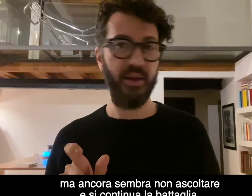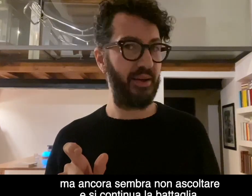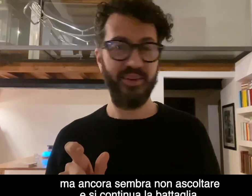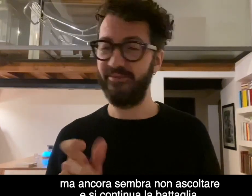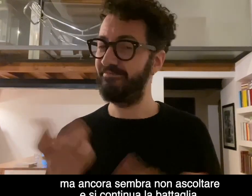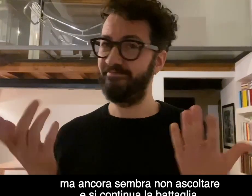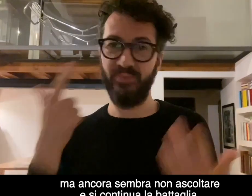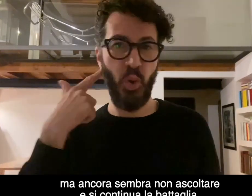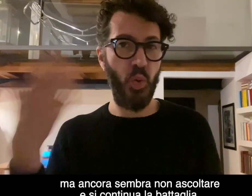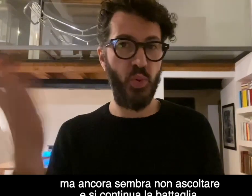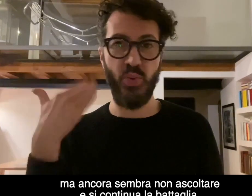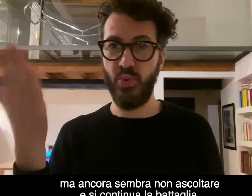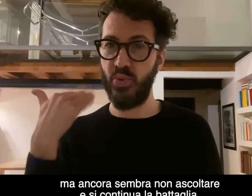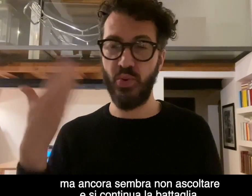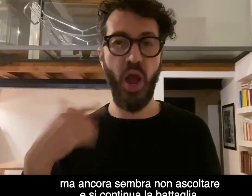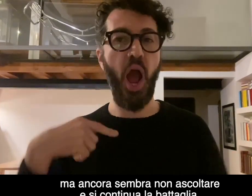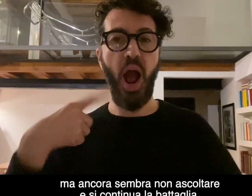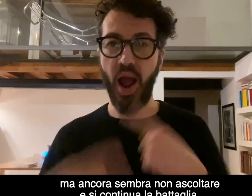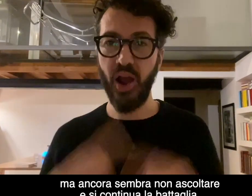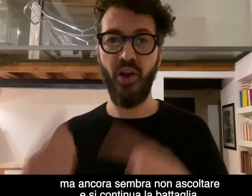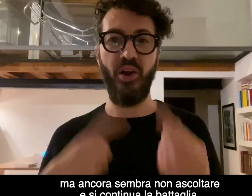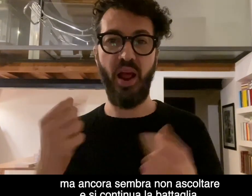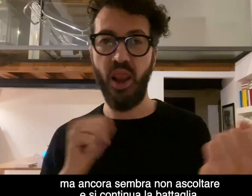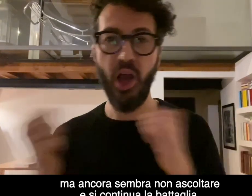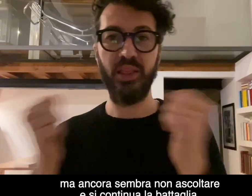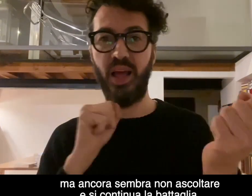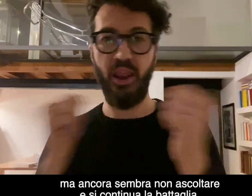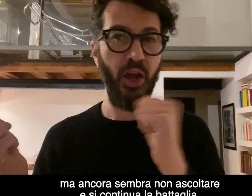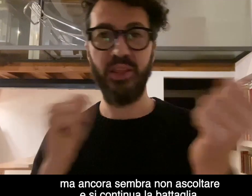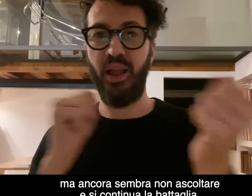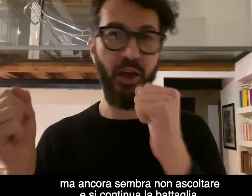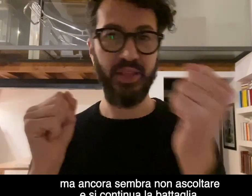aderire ma ancora sembra non ascoltare e si continua così la battaglia